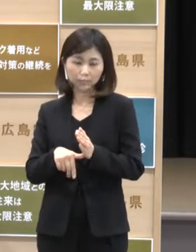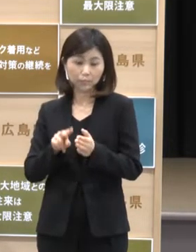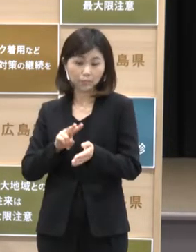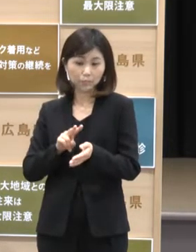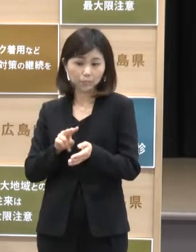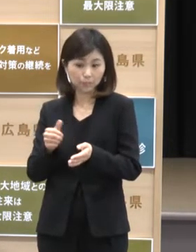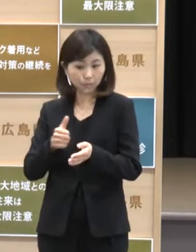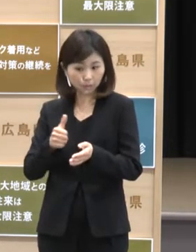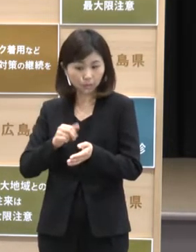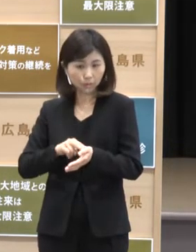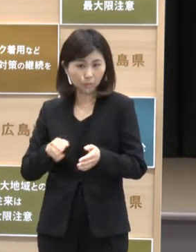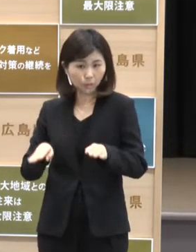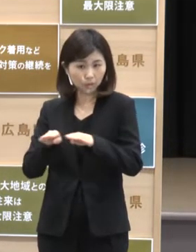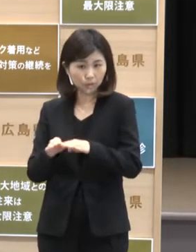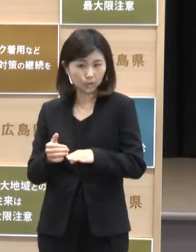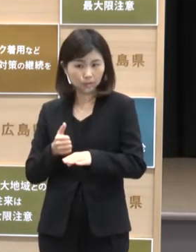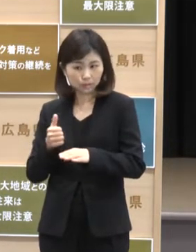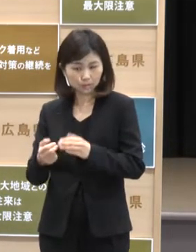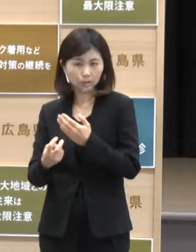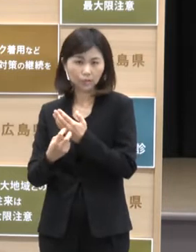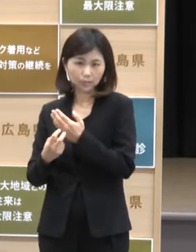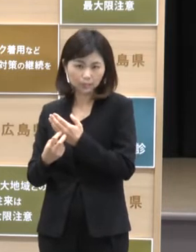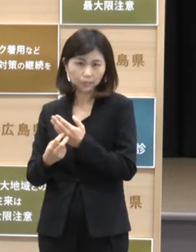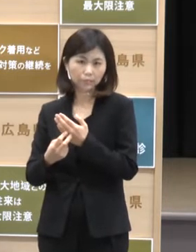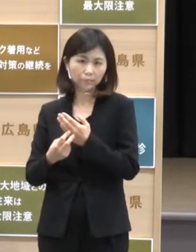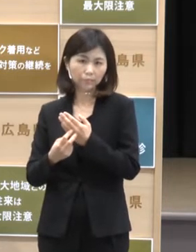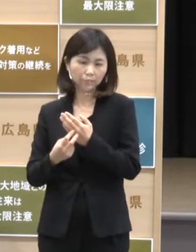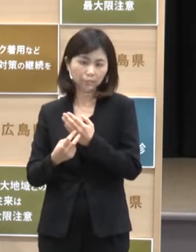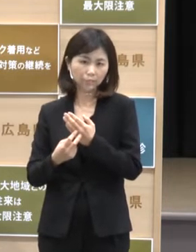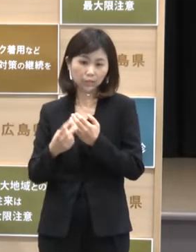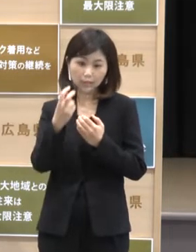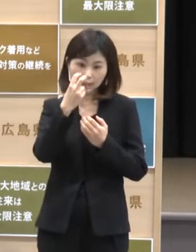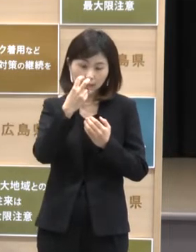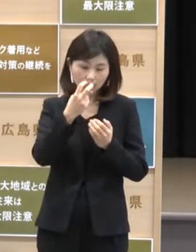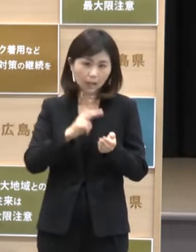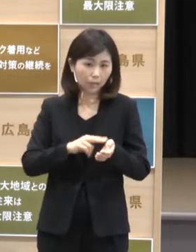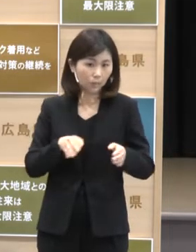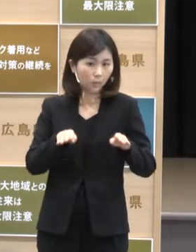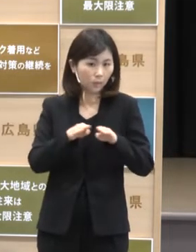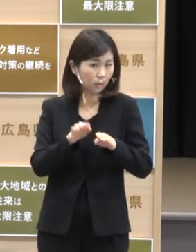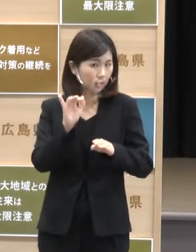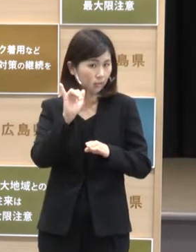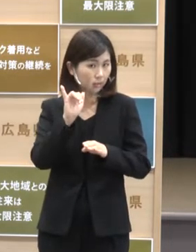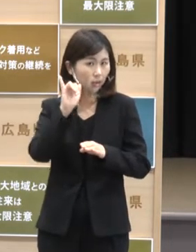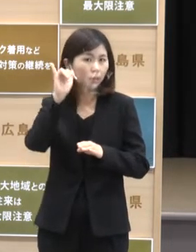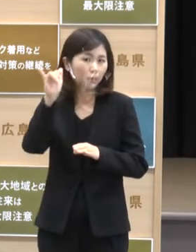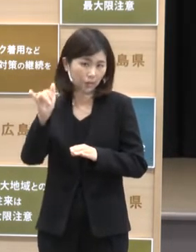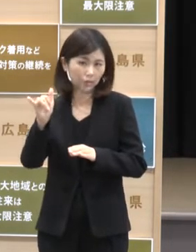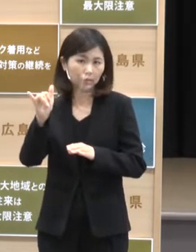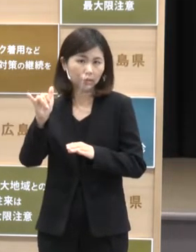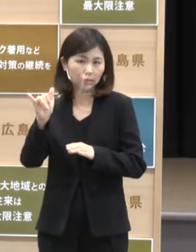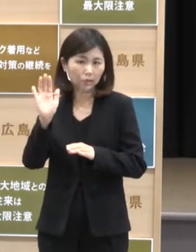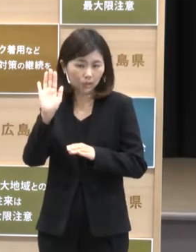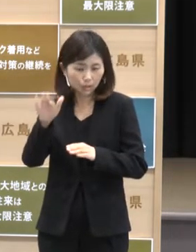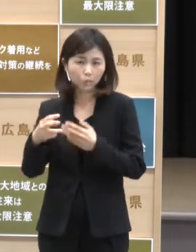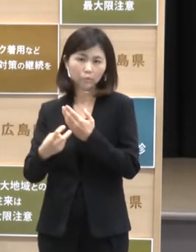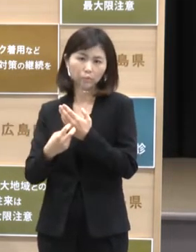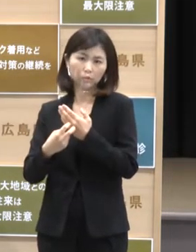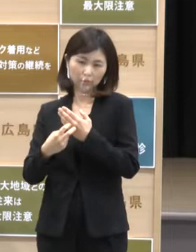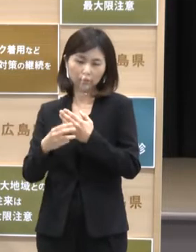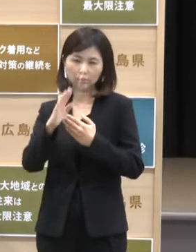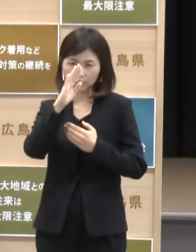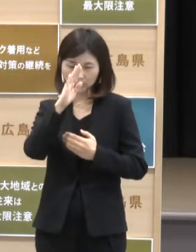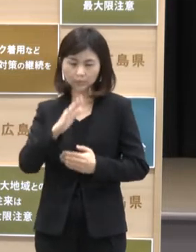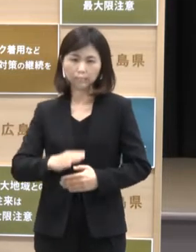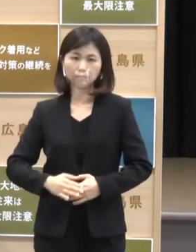療機関や診療検査医療機関にお電話いただいて、速やかに受診するようにお願いをします。